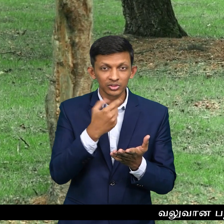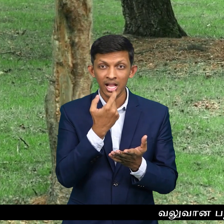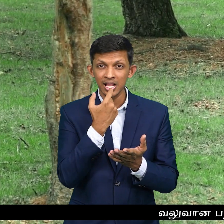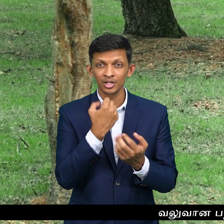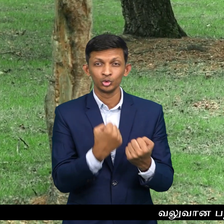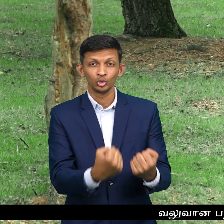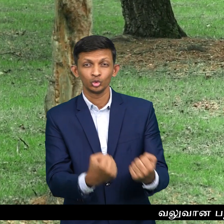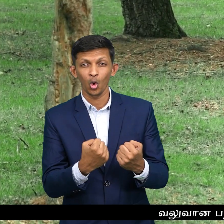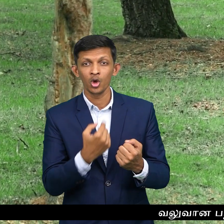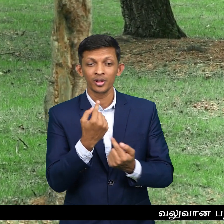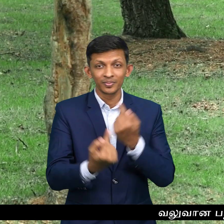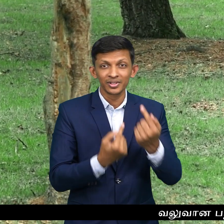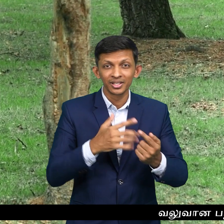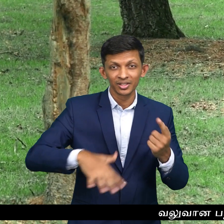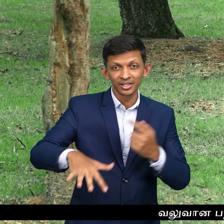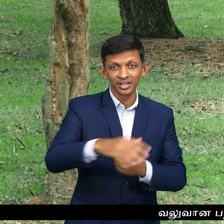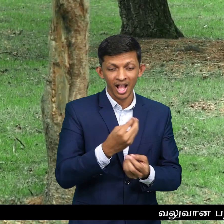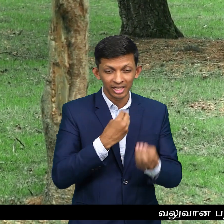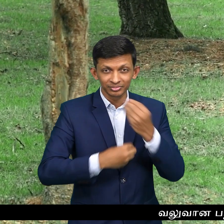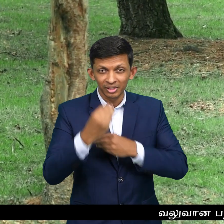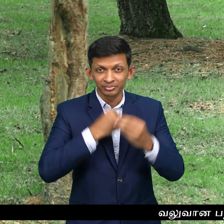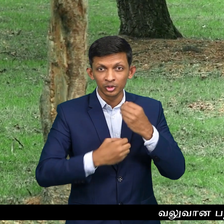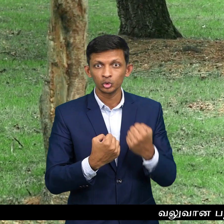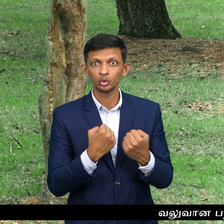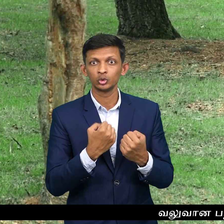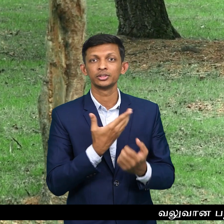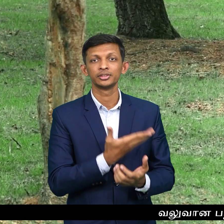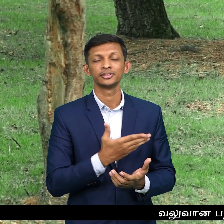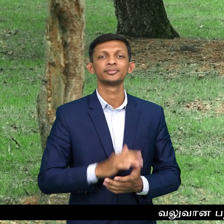அவற்றிற்கு வலுவான பற்கள் உள்ளது.